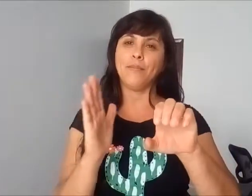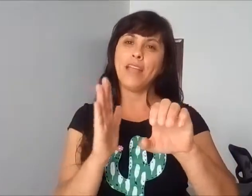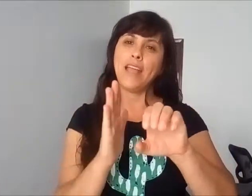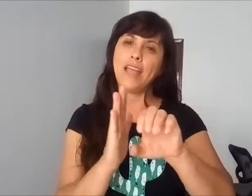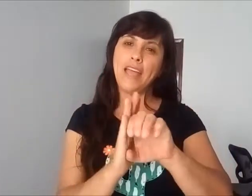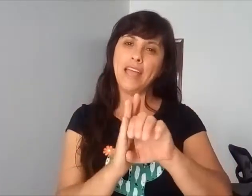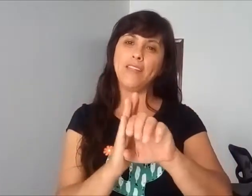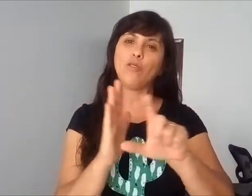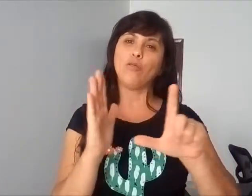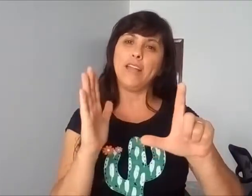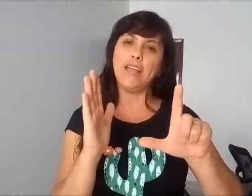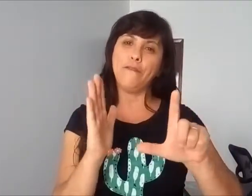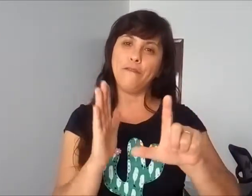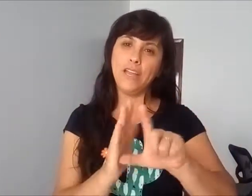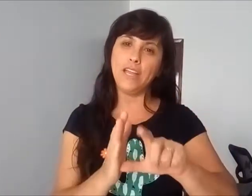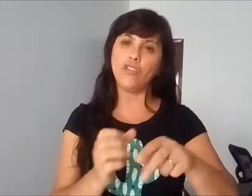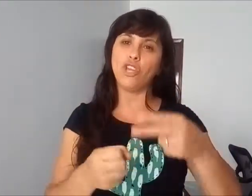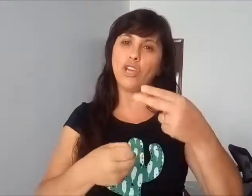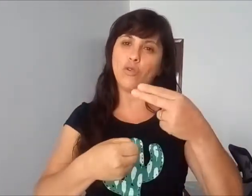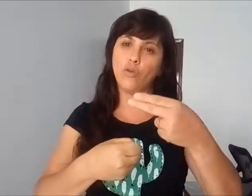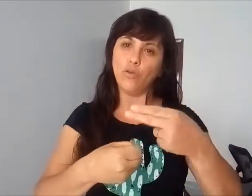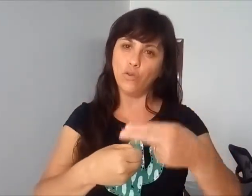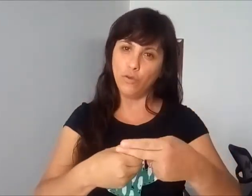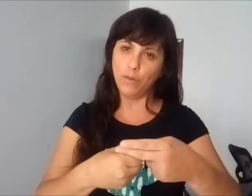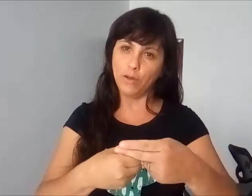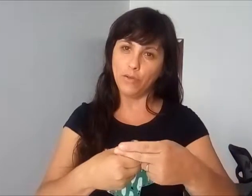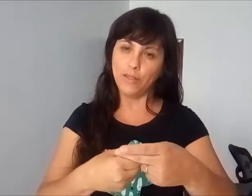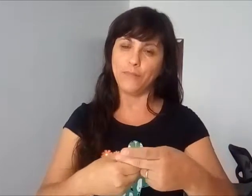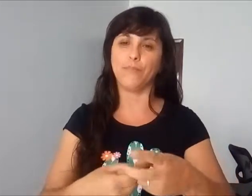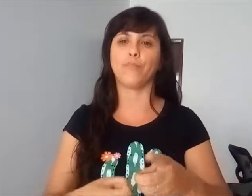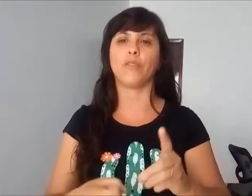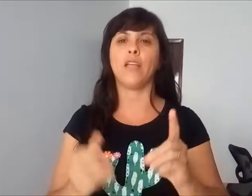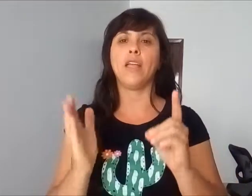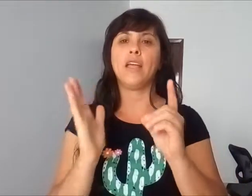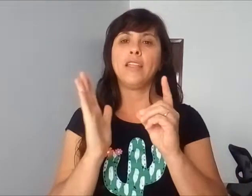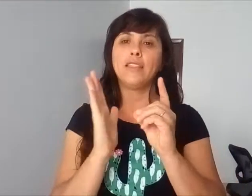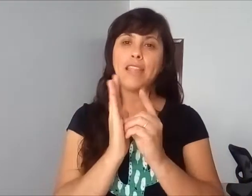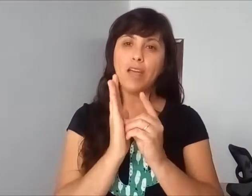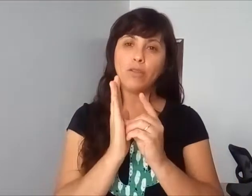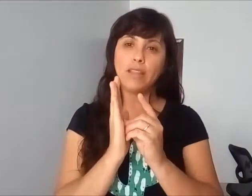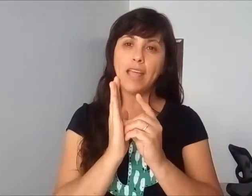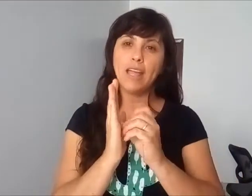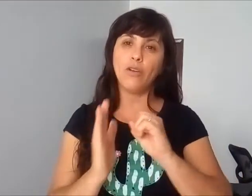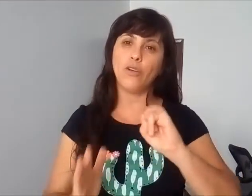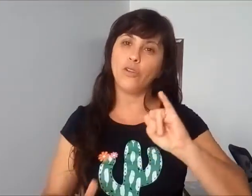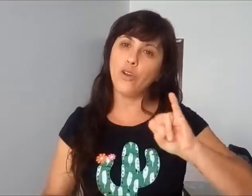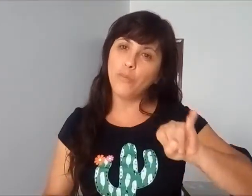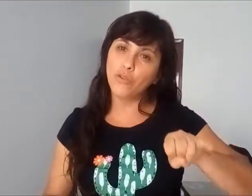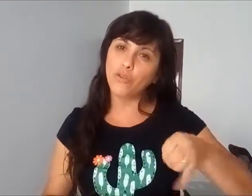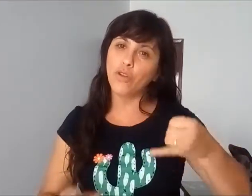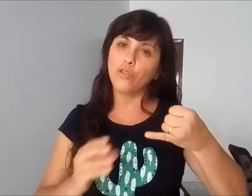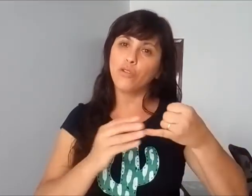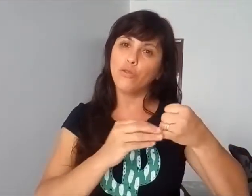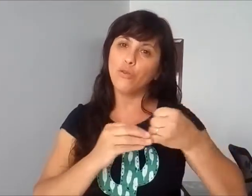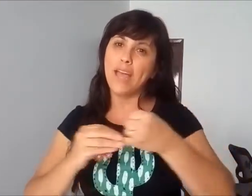esse dohler pitico números meu terceiro número josué